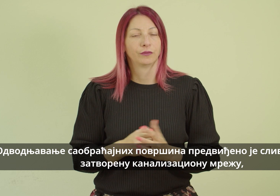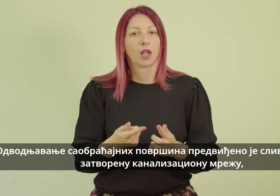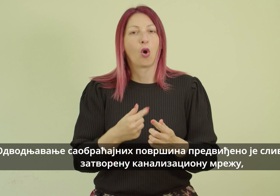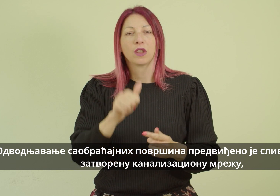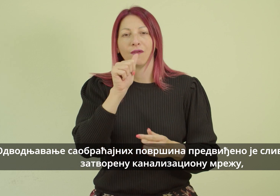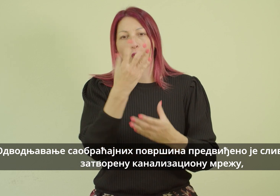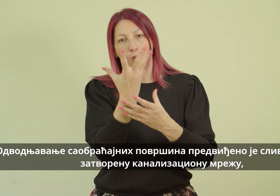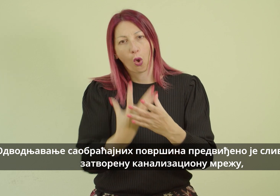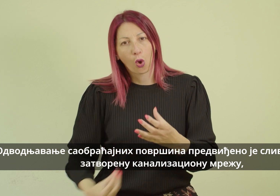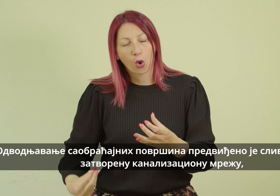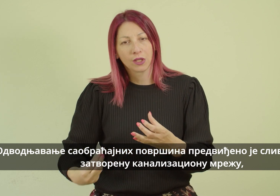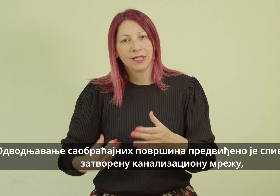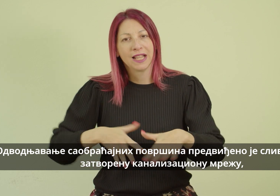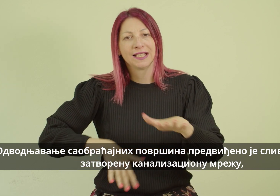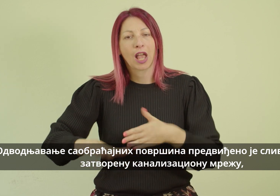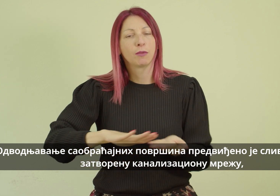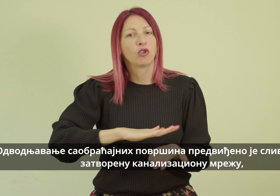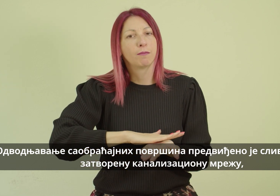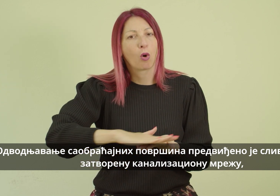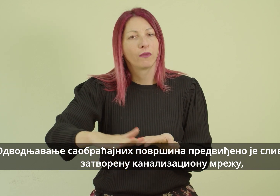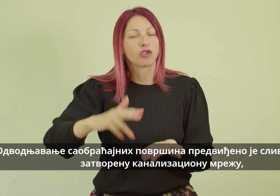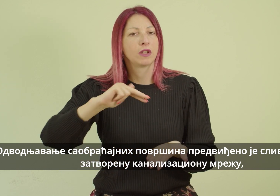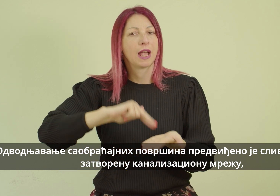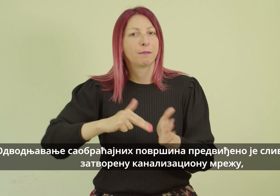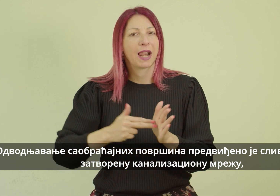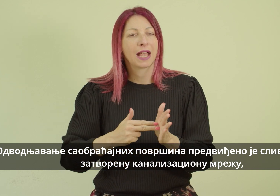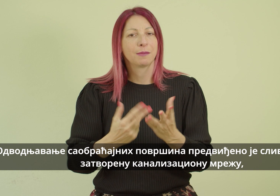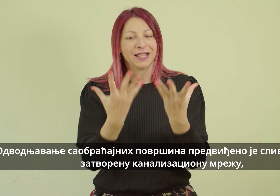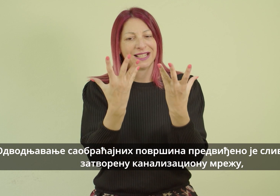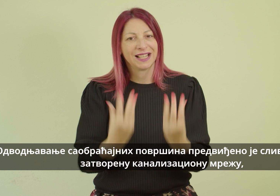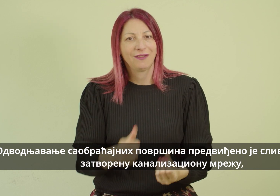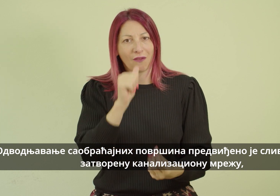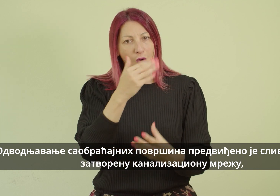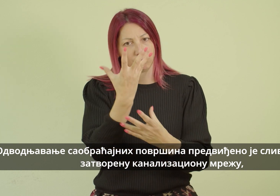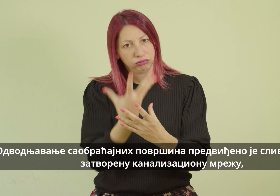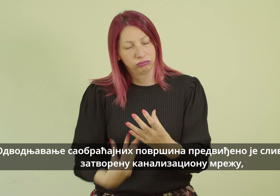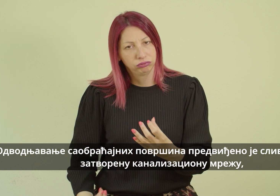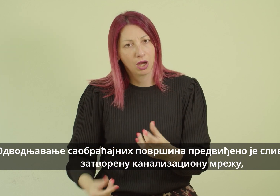Odvodnjavanje saobraćajnih površina predviđeno je slivnicama u zatvorenu kanalizacionu mrežu,